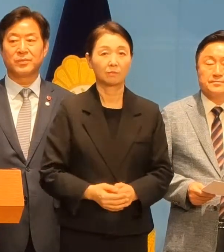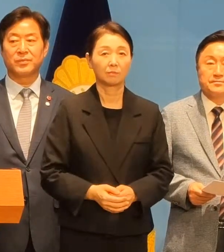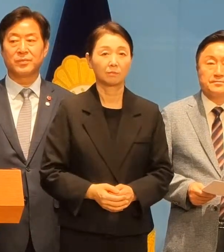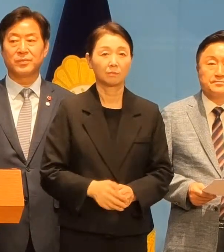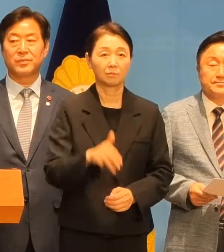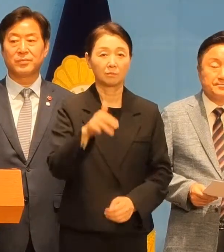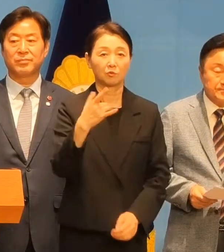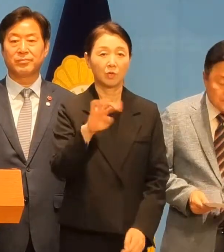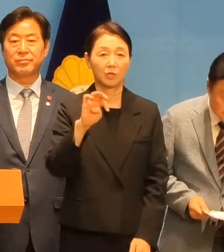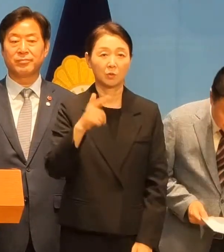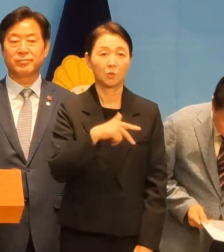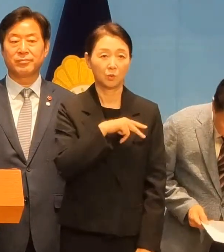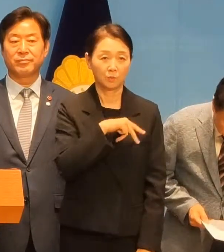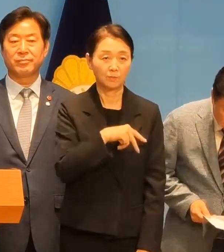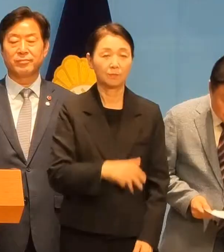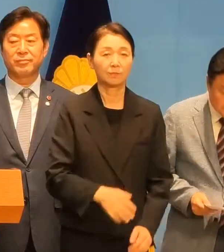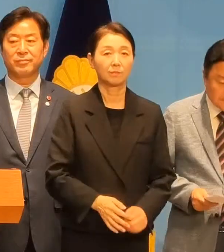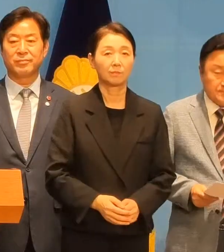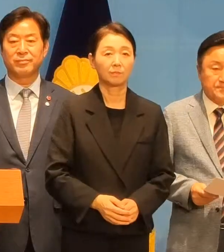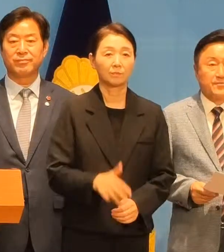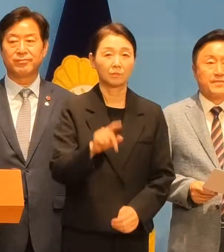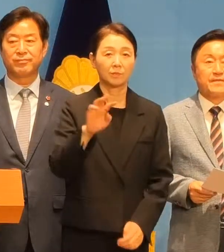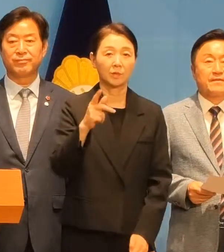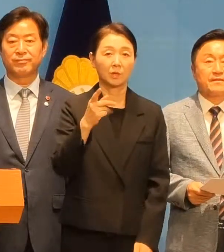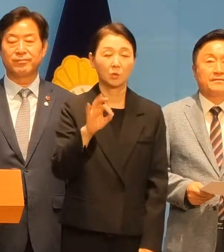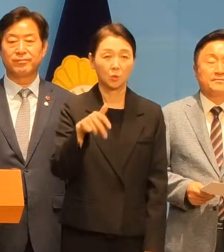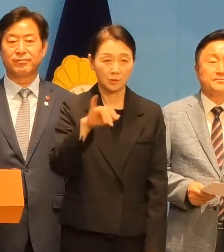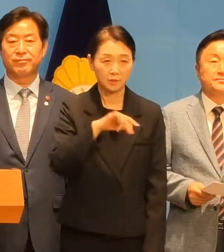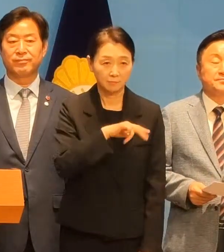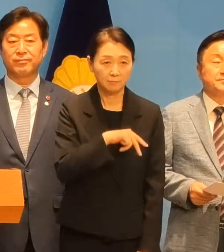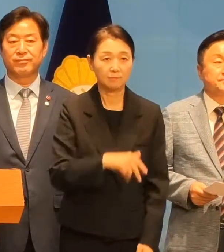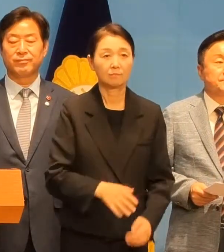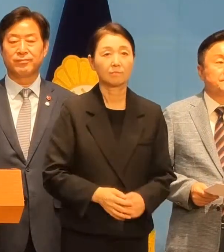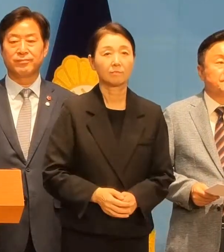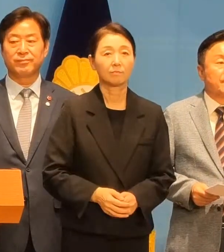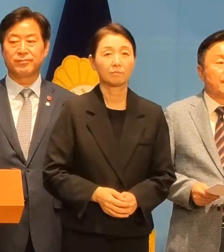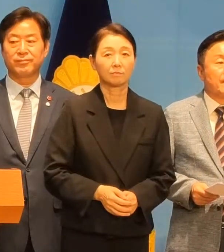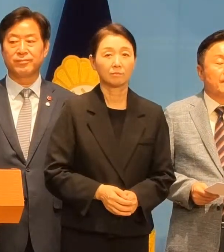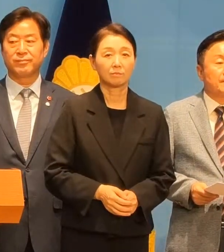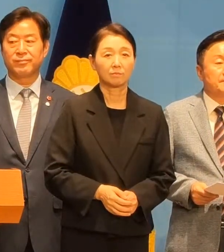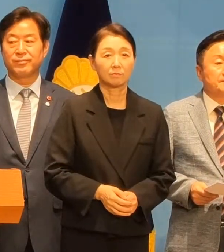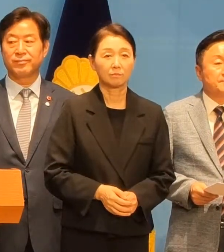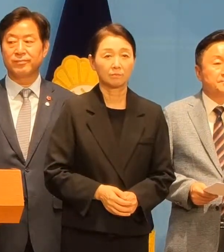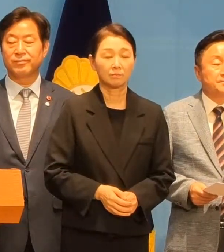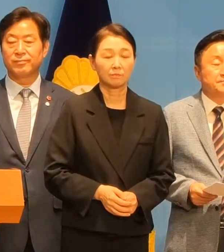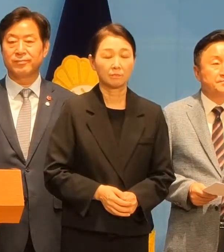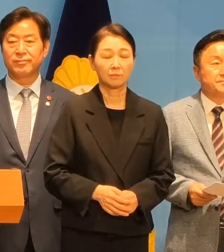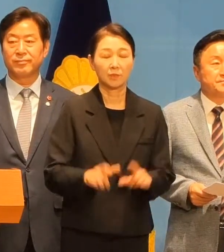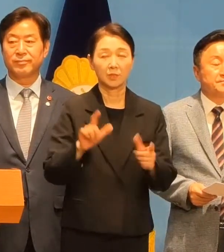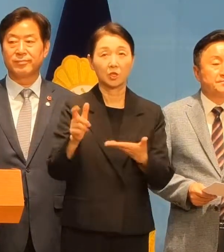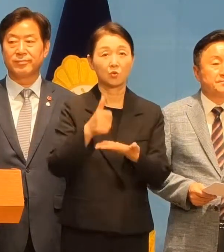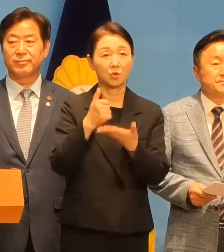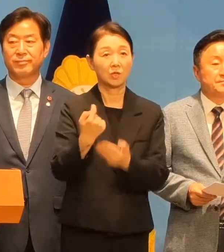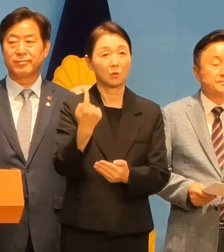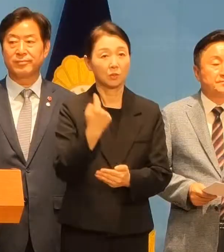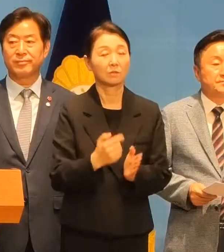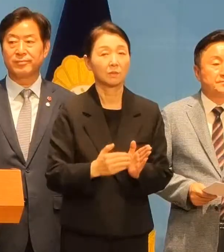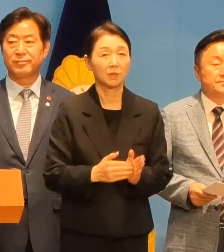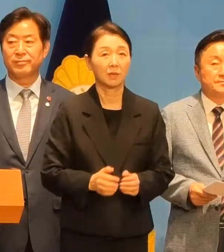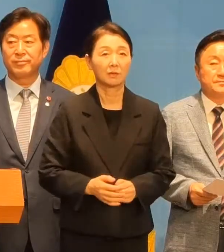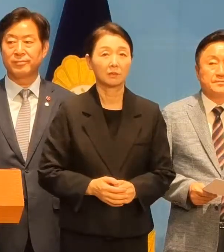최인호 의원님 모셨습니다. 전용기 의원님 모셨습니다. 유삼명 지역위원장님 모셨습니다. 그럼